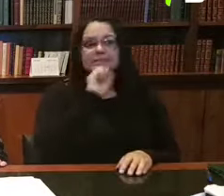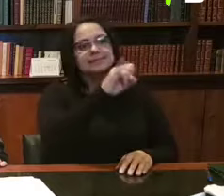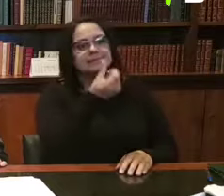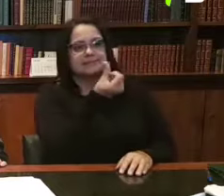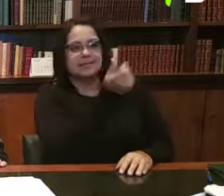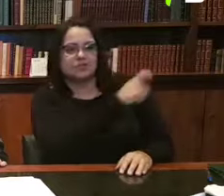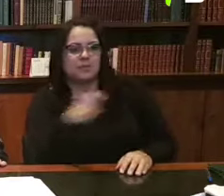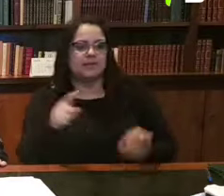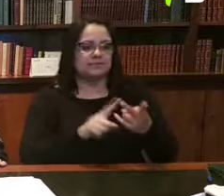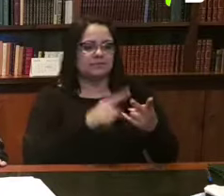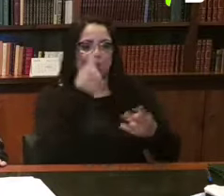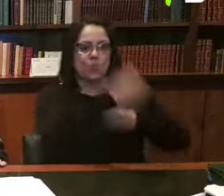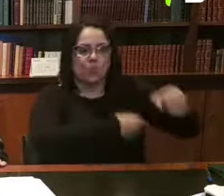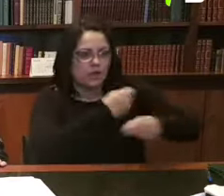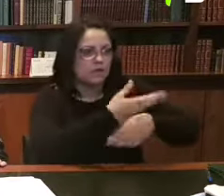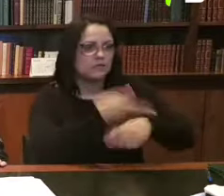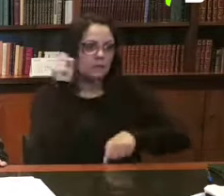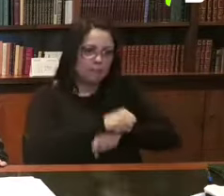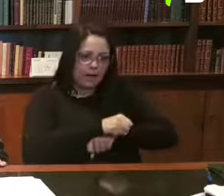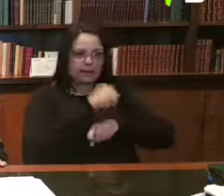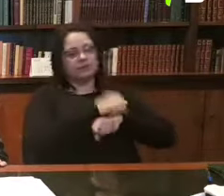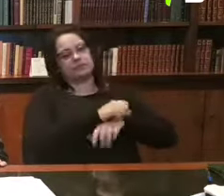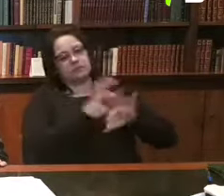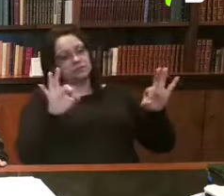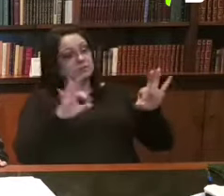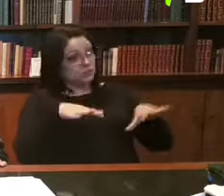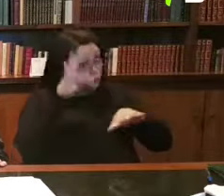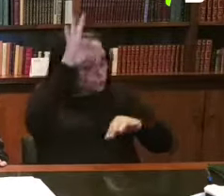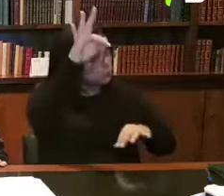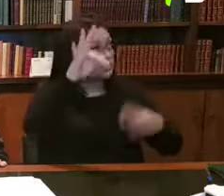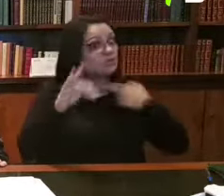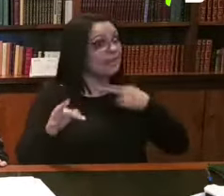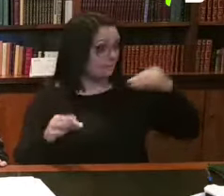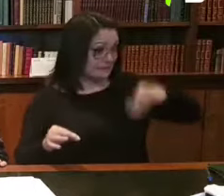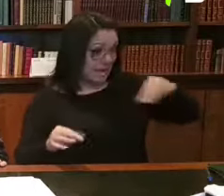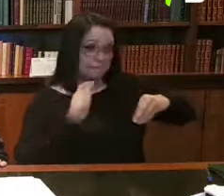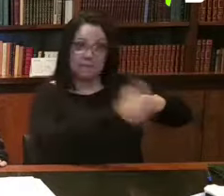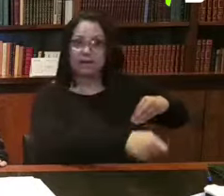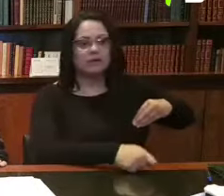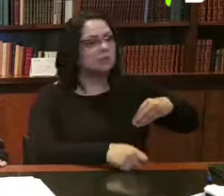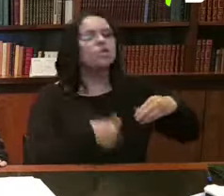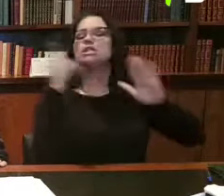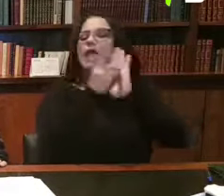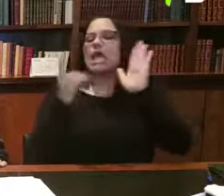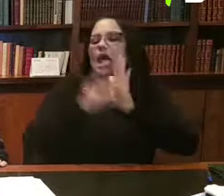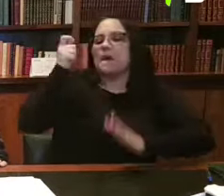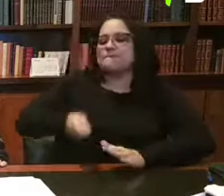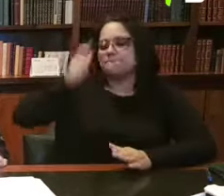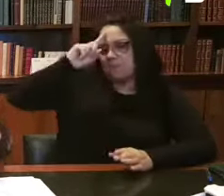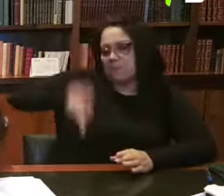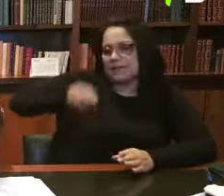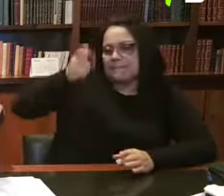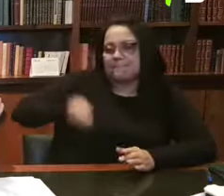um ano e meio vai ficando parado muito tempo daqui a pouco não paga nem salário vou pagar nem salário pode decretar o que quiser não vai ter